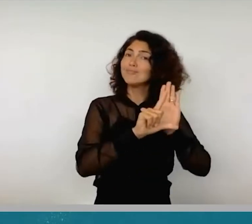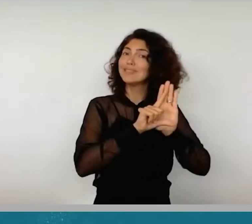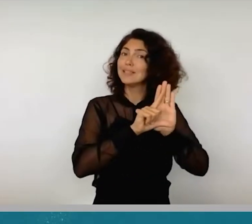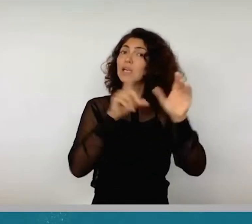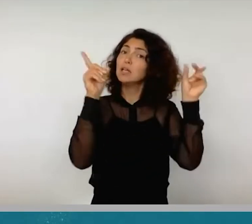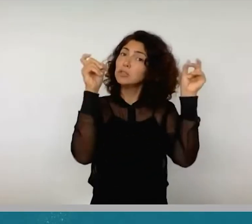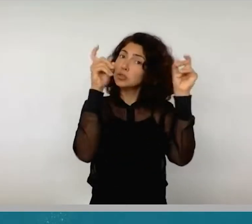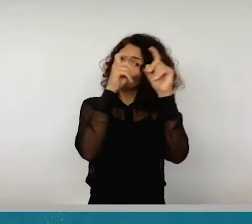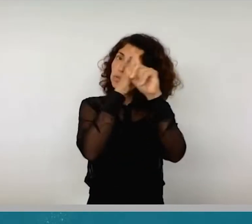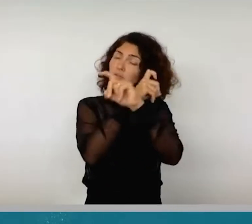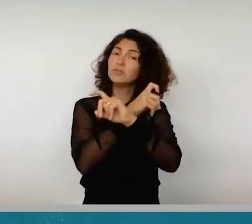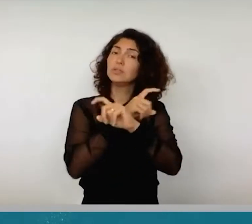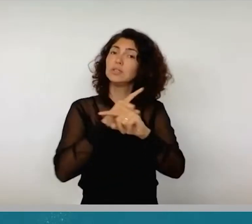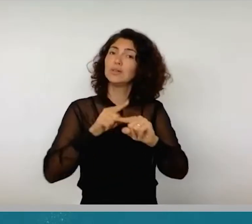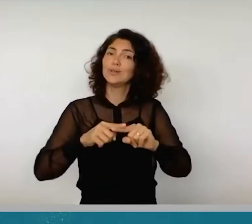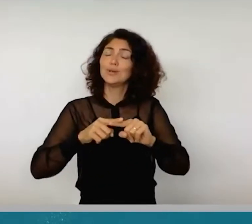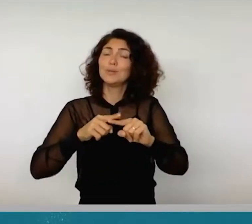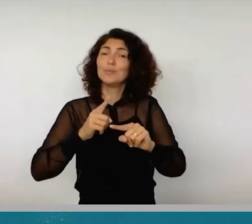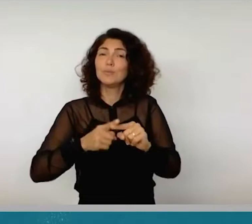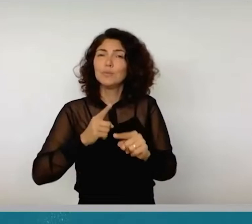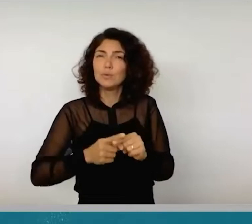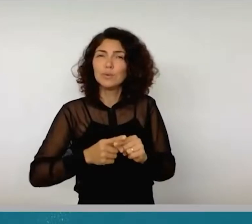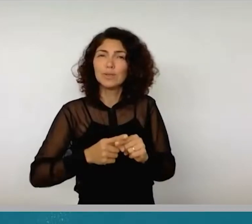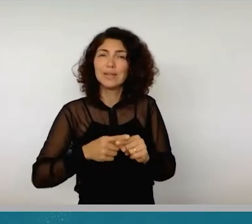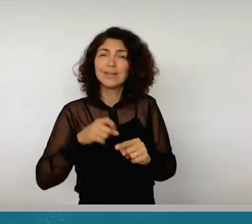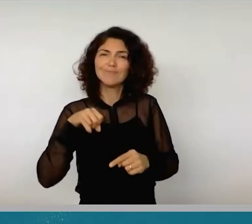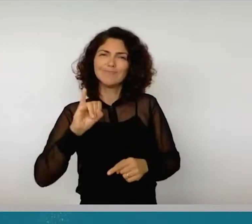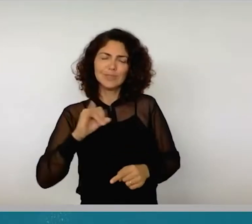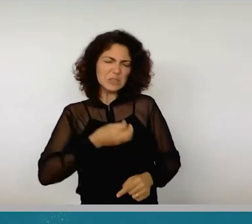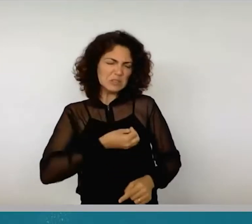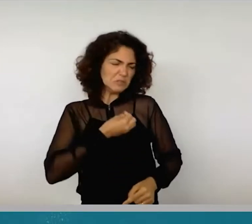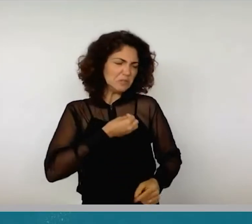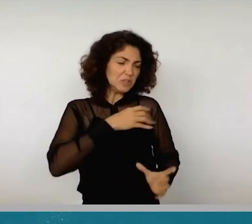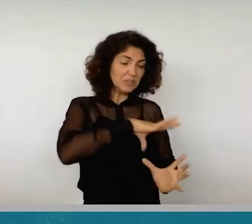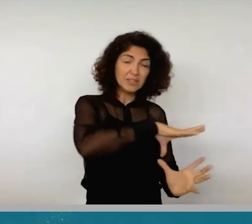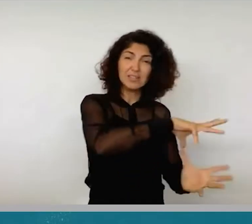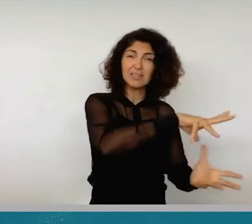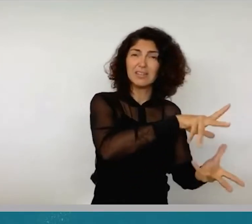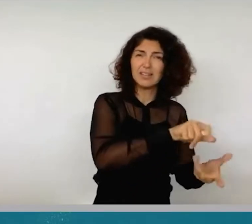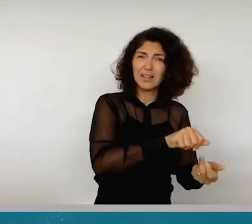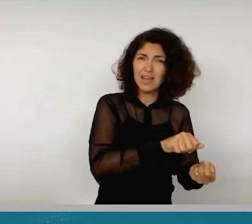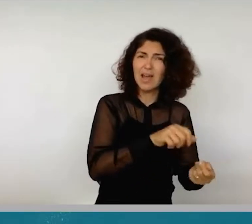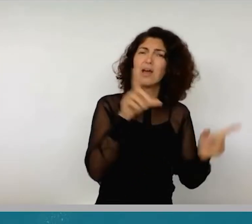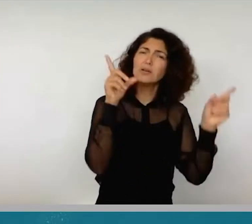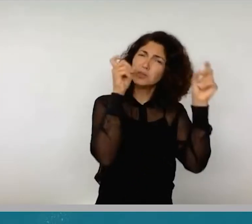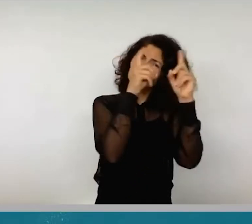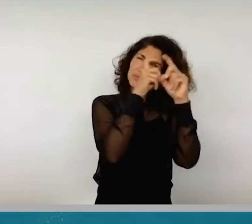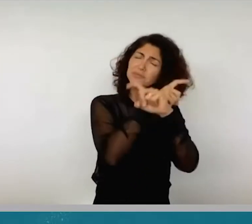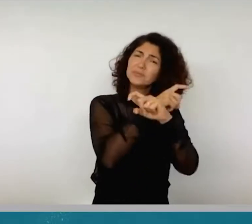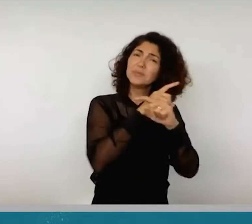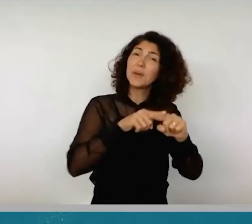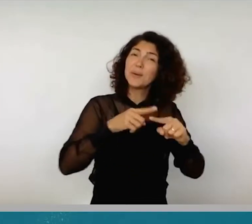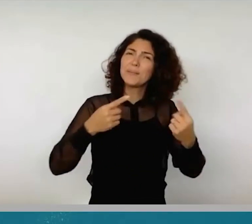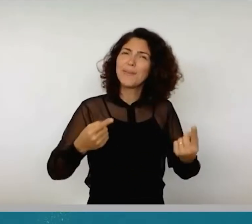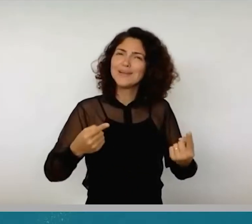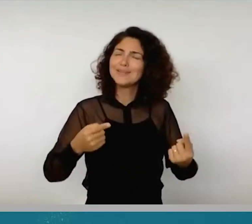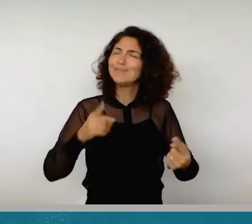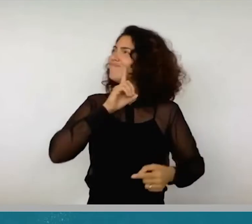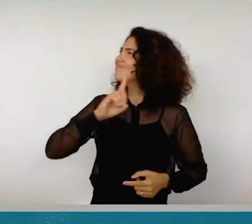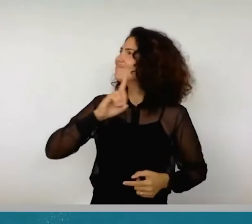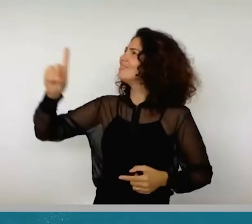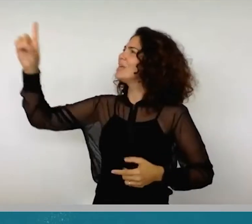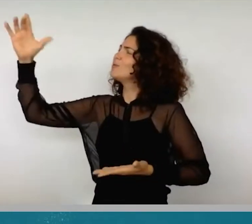vive no plano terreno conseguir praticar. Mas graças a Deus, Deus nos elevou para um outro